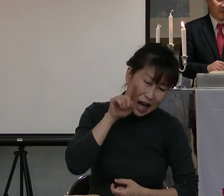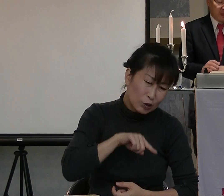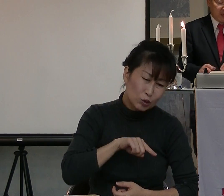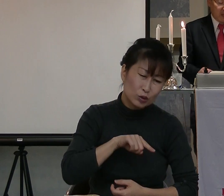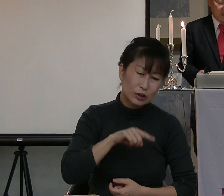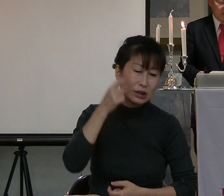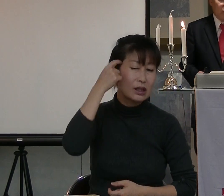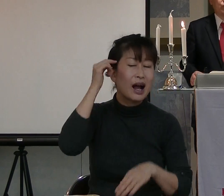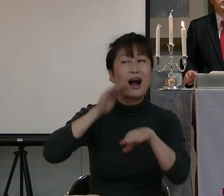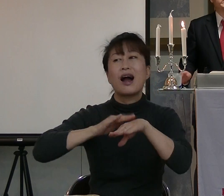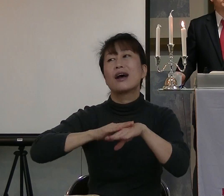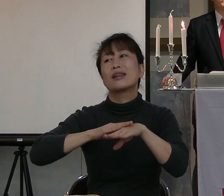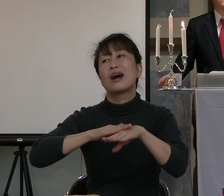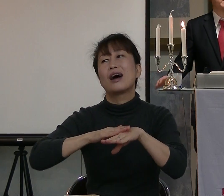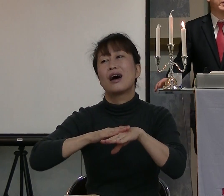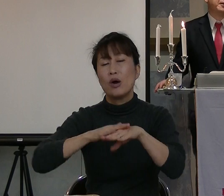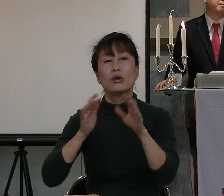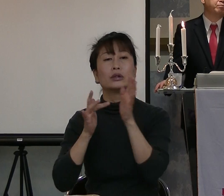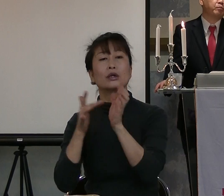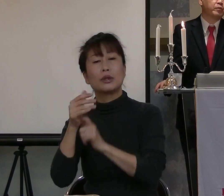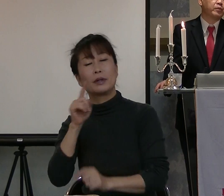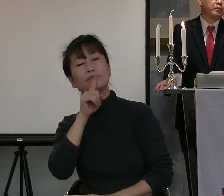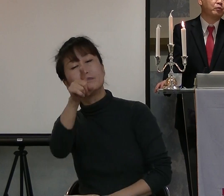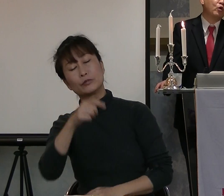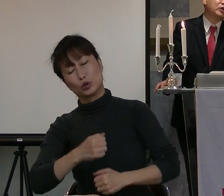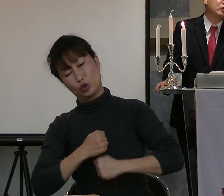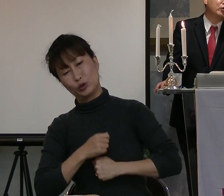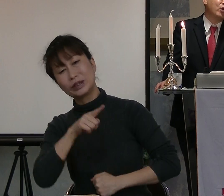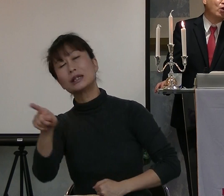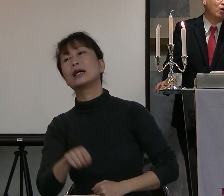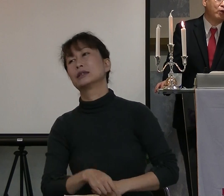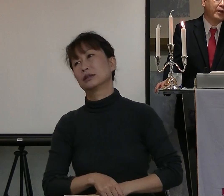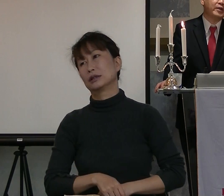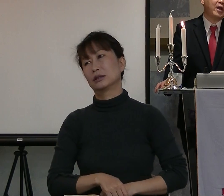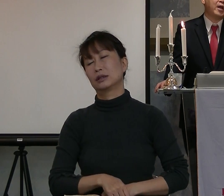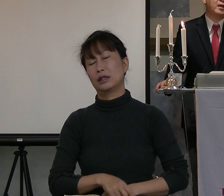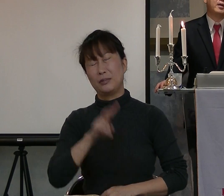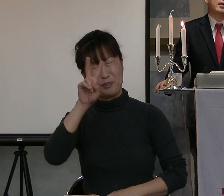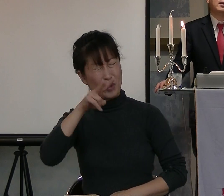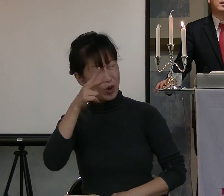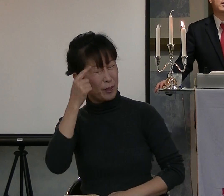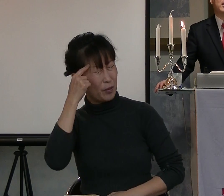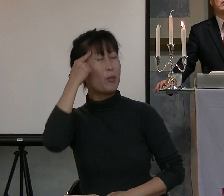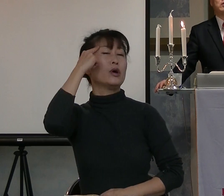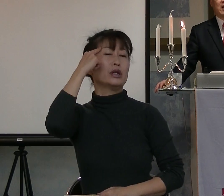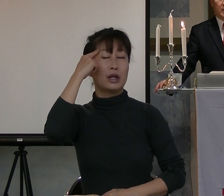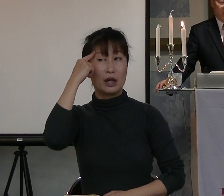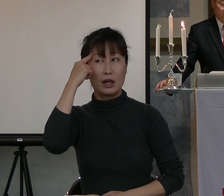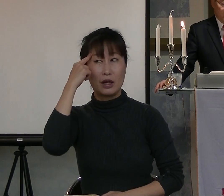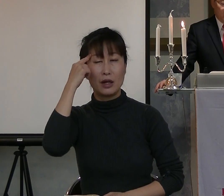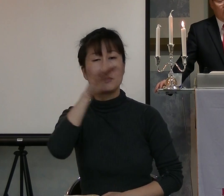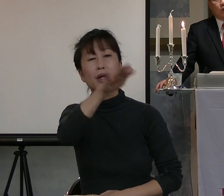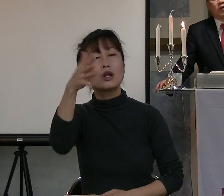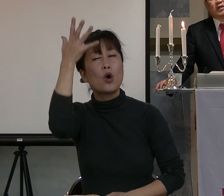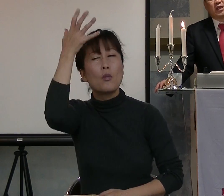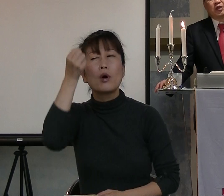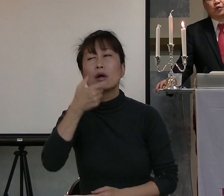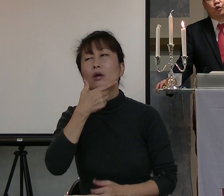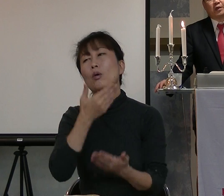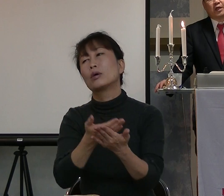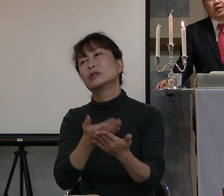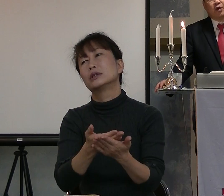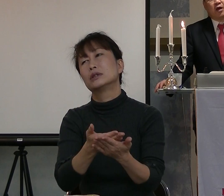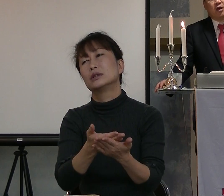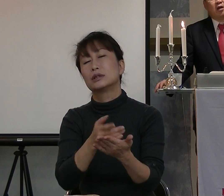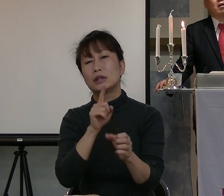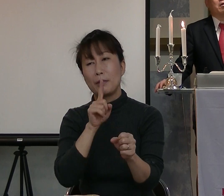イエス様が注意してもらうために、もう一度それを覚えていただくために、今日与えられている御